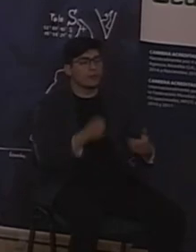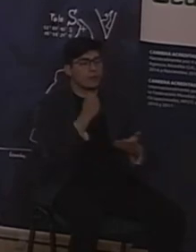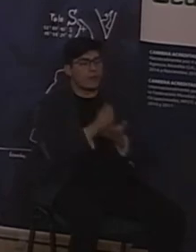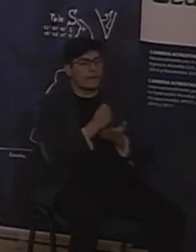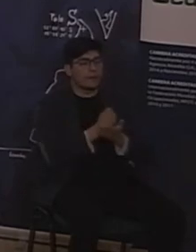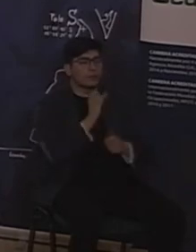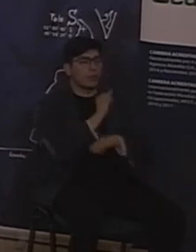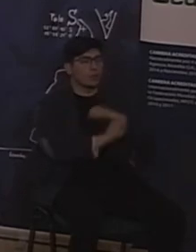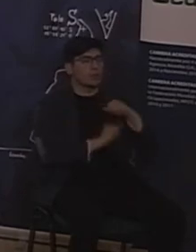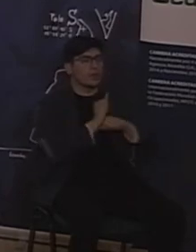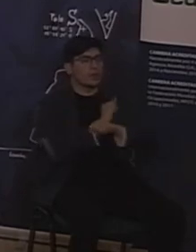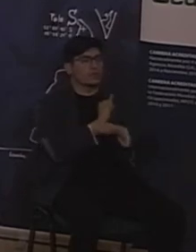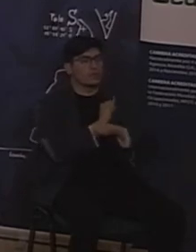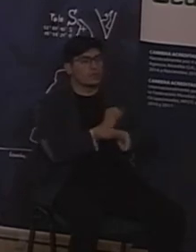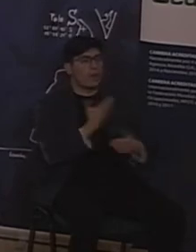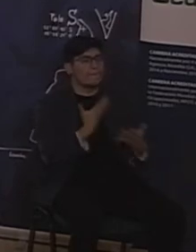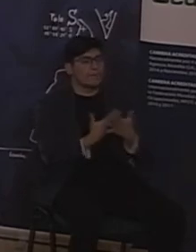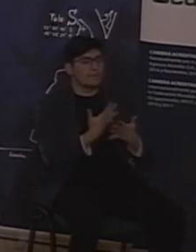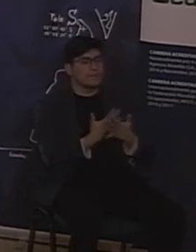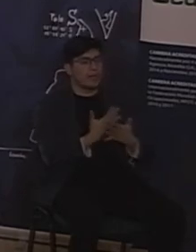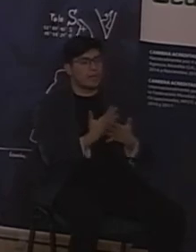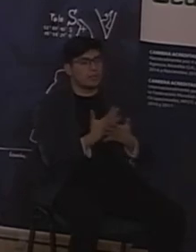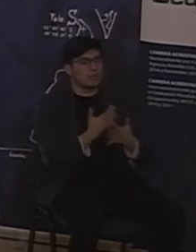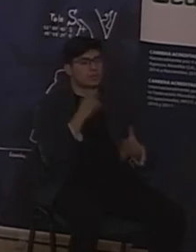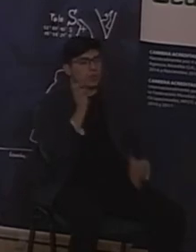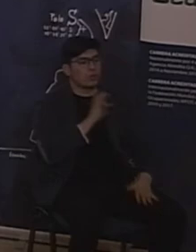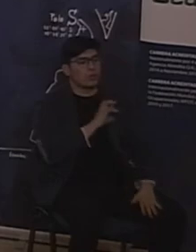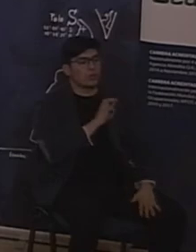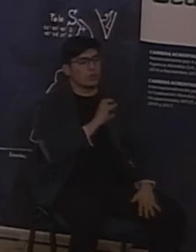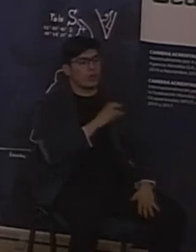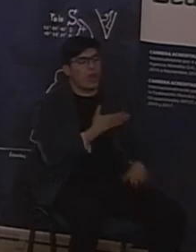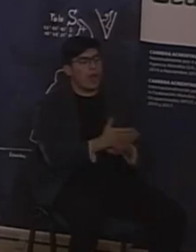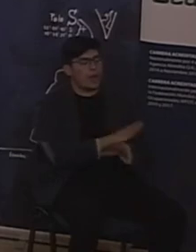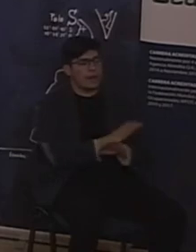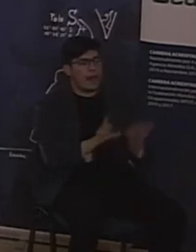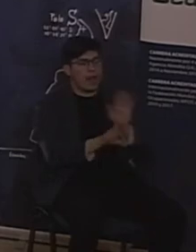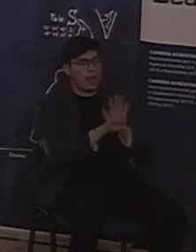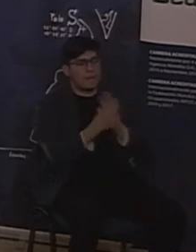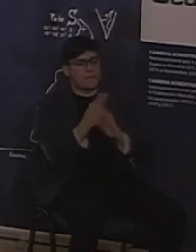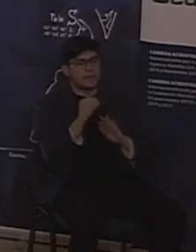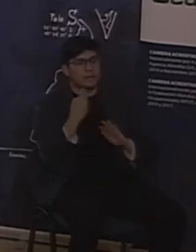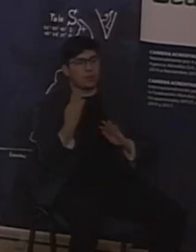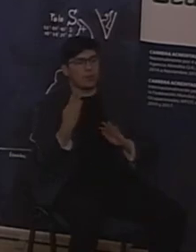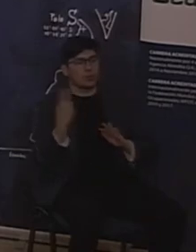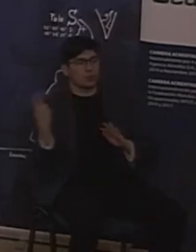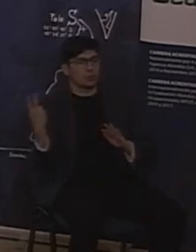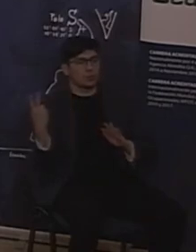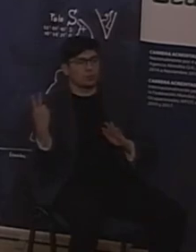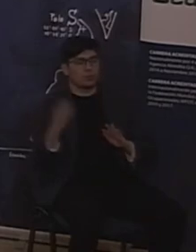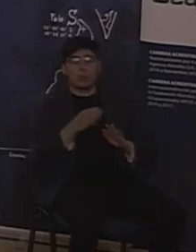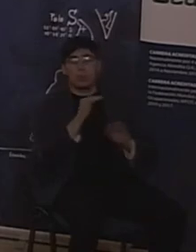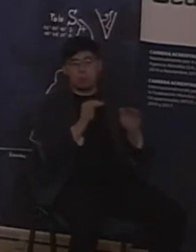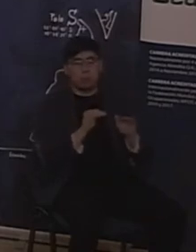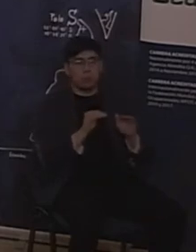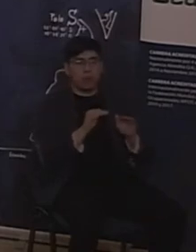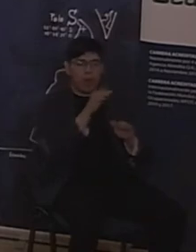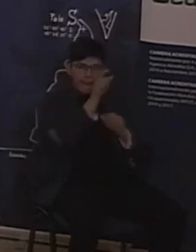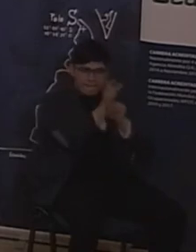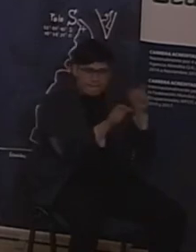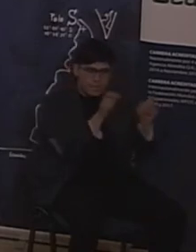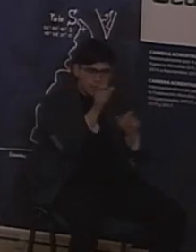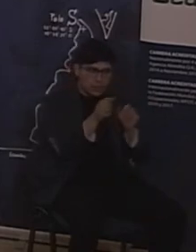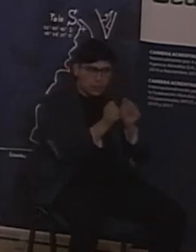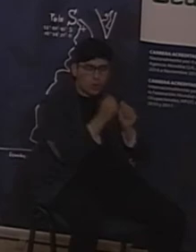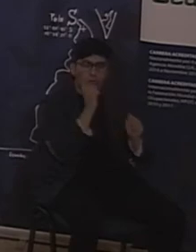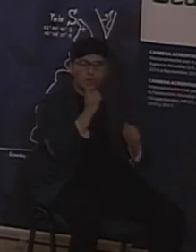se materializó en chile a través de la ley 20.422 que también vuelve a reiterarse que las personas con discapacidad somos